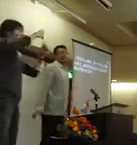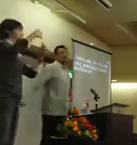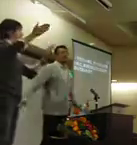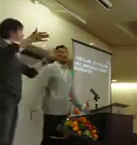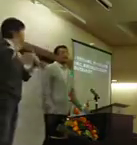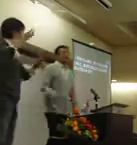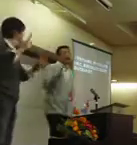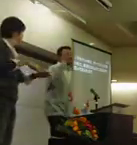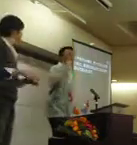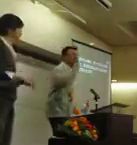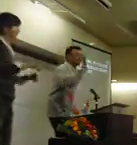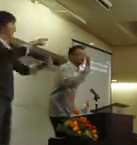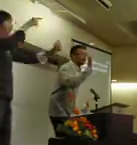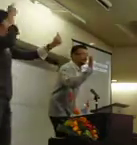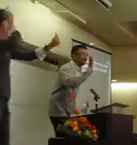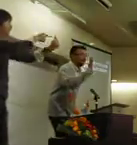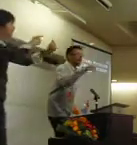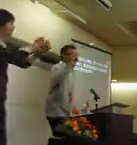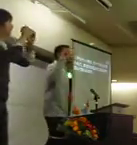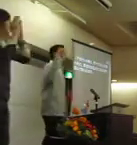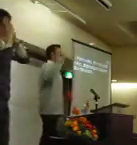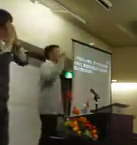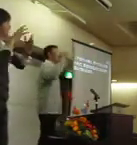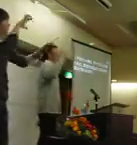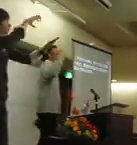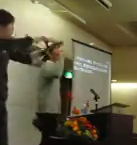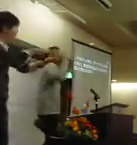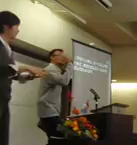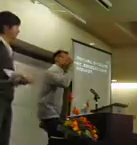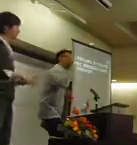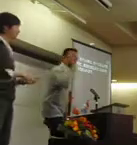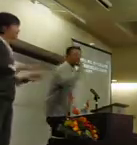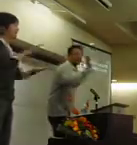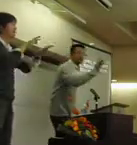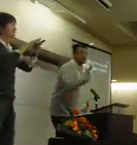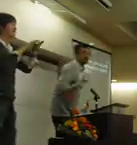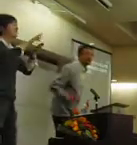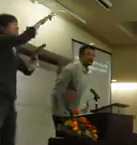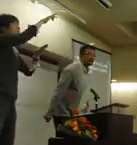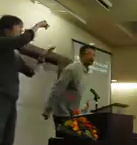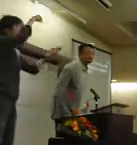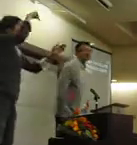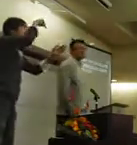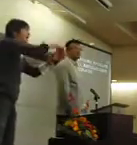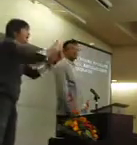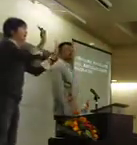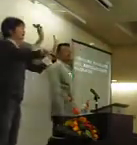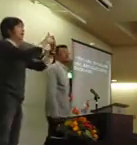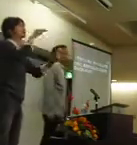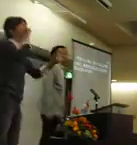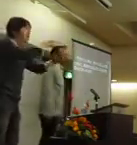語られたんです。あなたの寝床は飛行機の中になります。